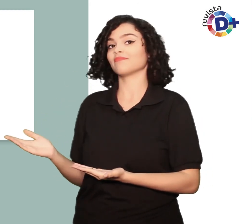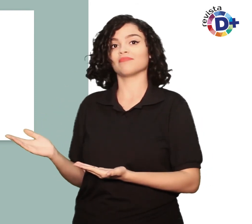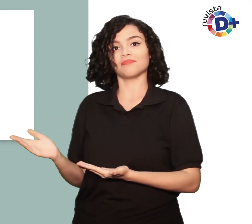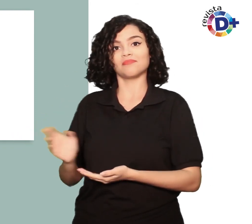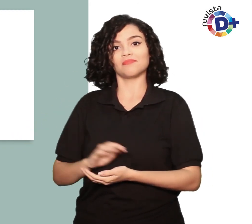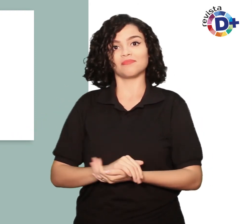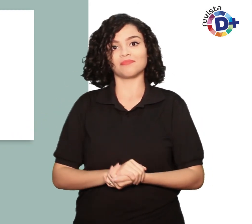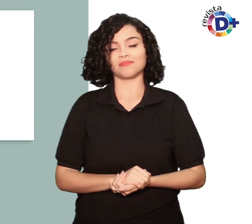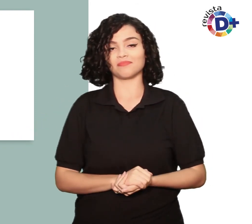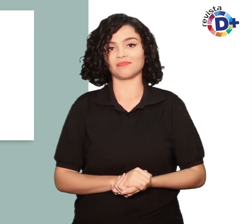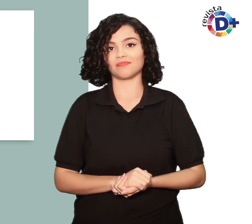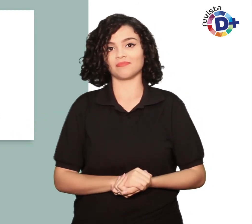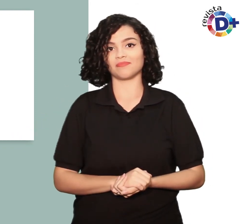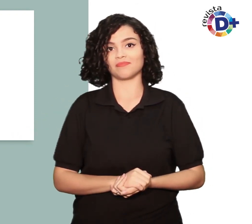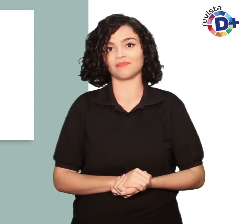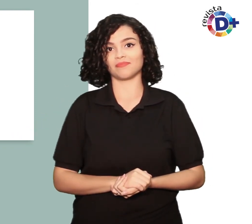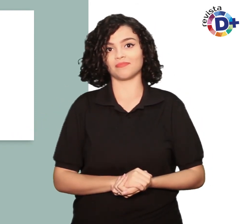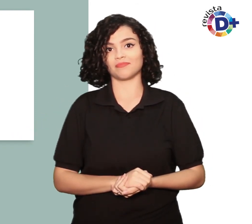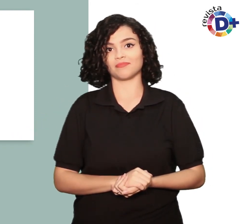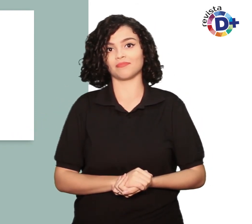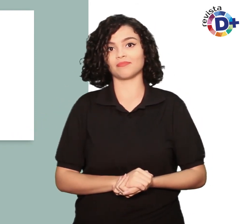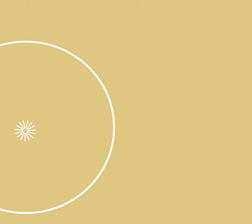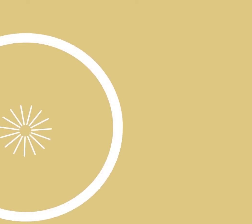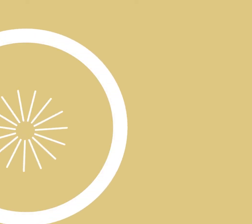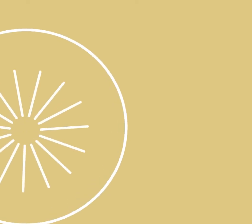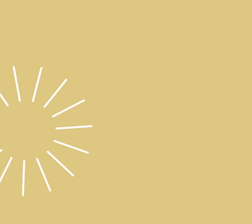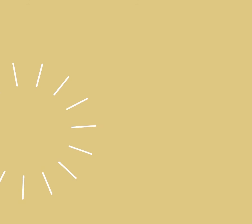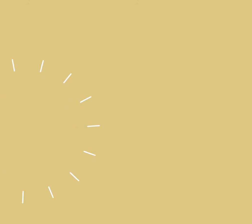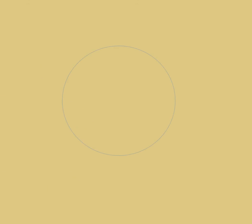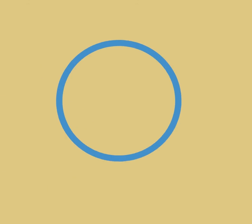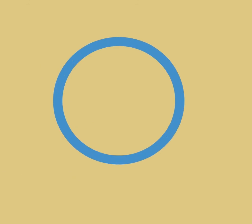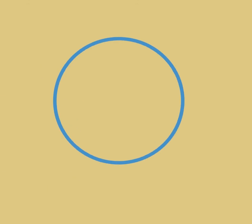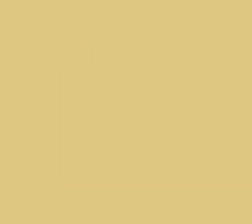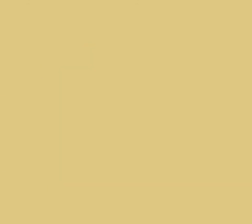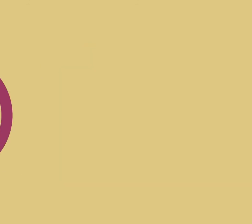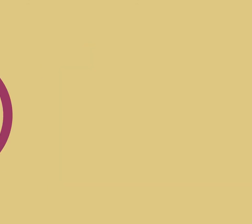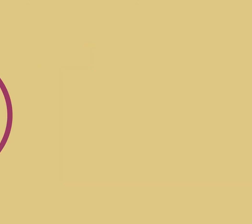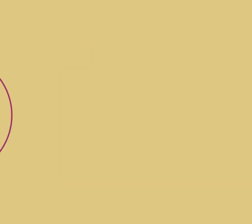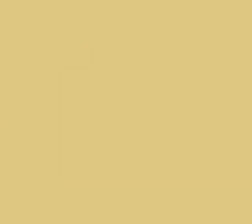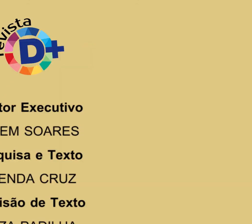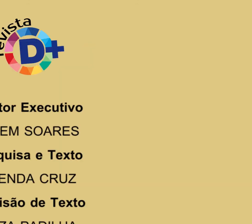www.apaesp.org.br.